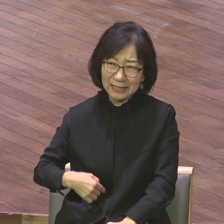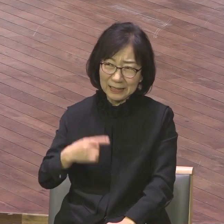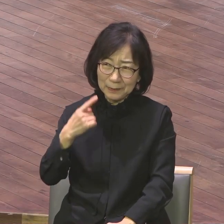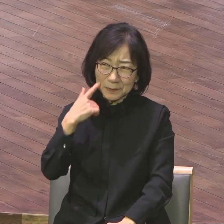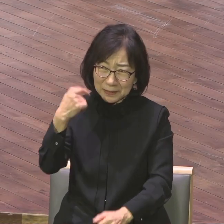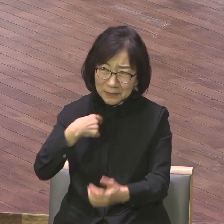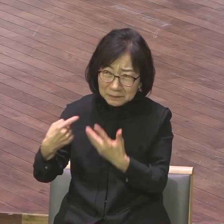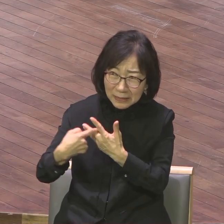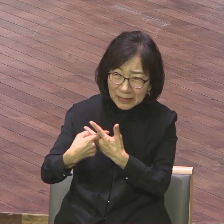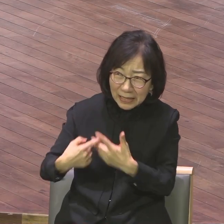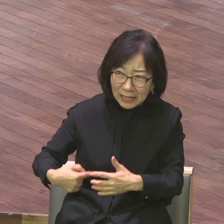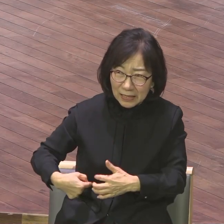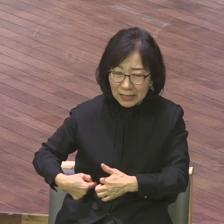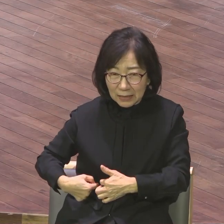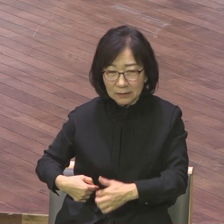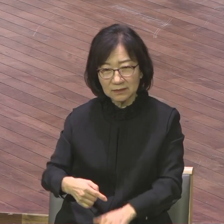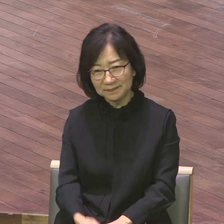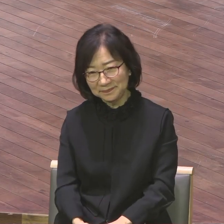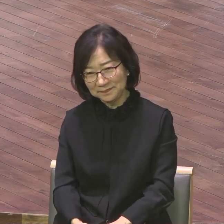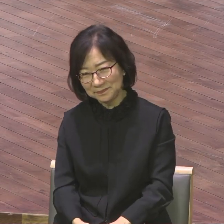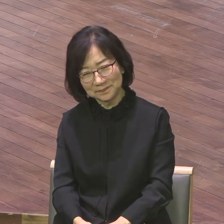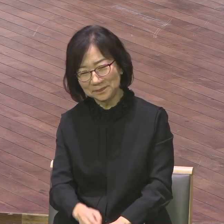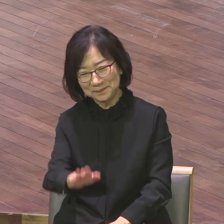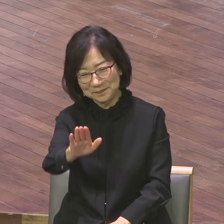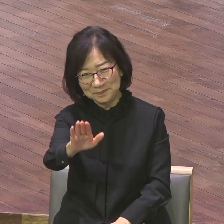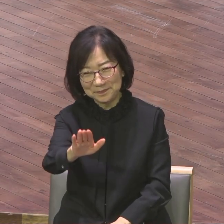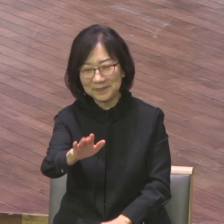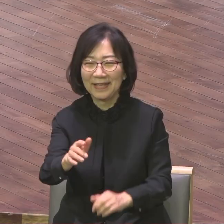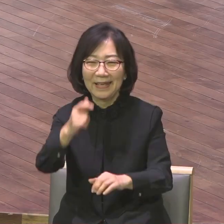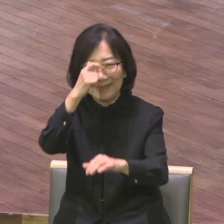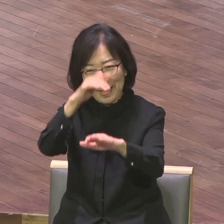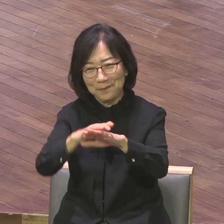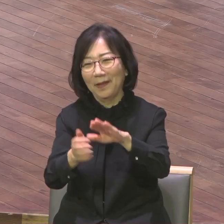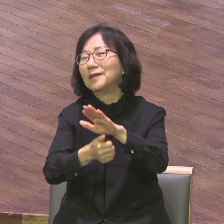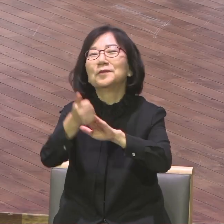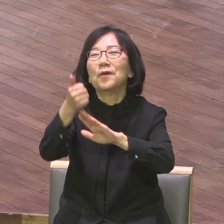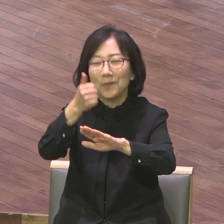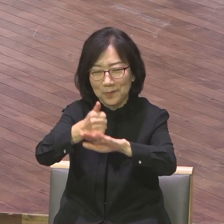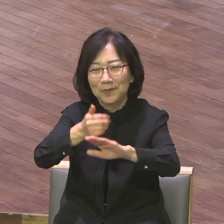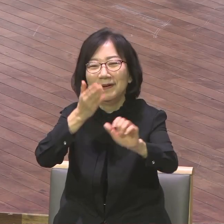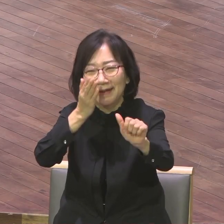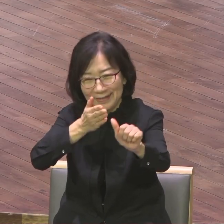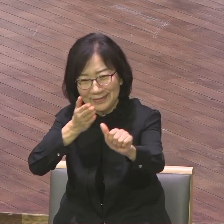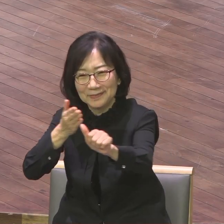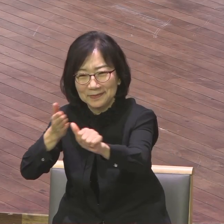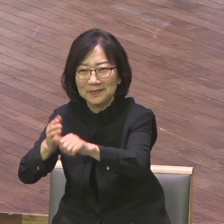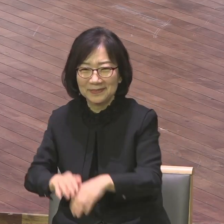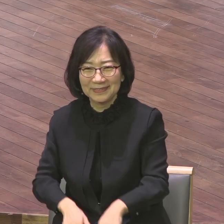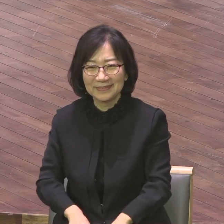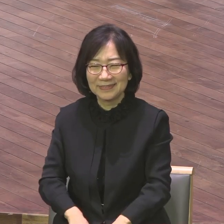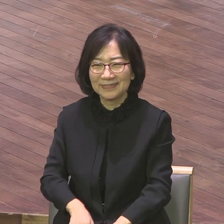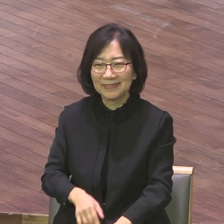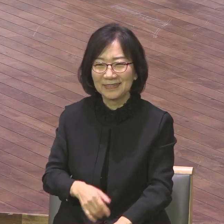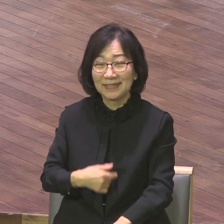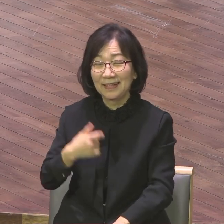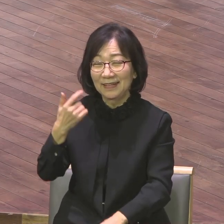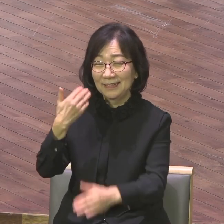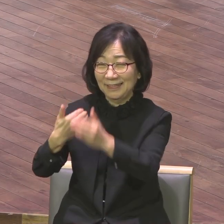그렇습니다. 예배 성공하라는 말씀이에요 지금. 중세 시대에